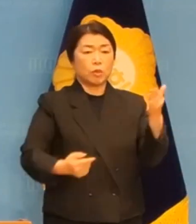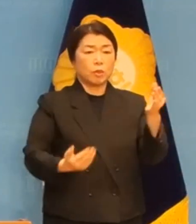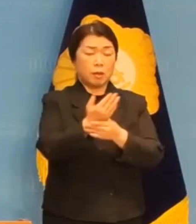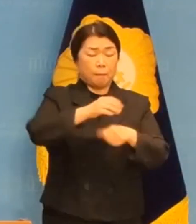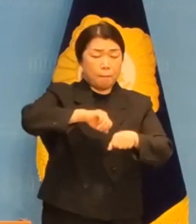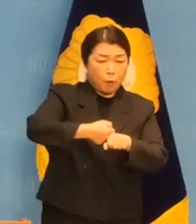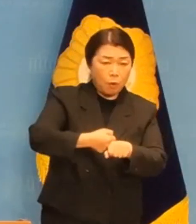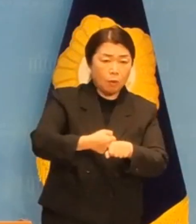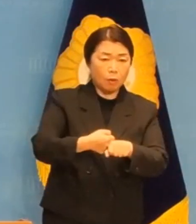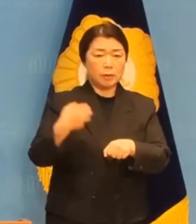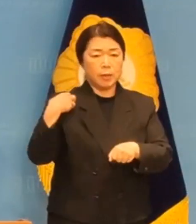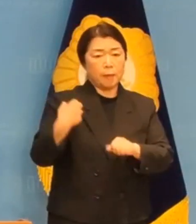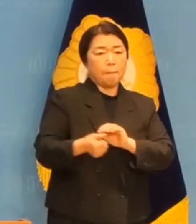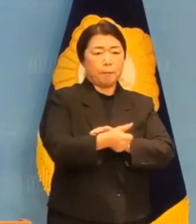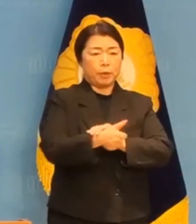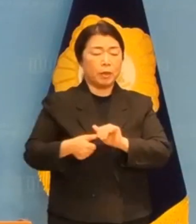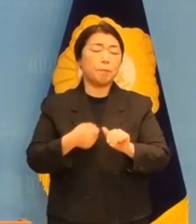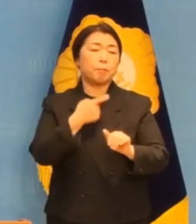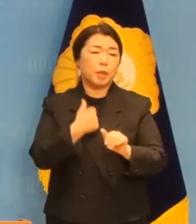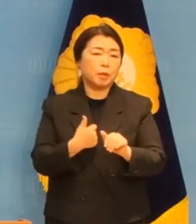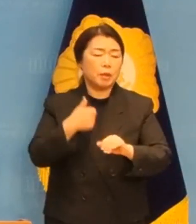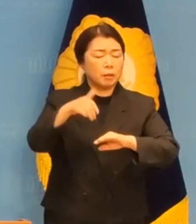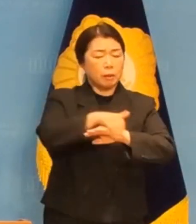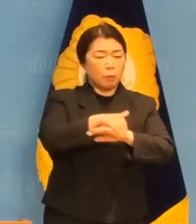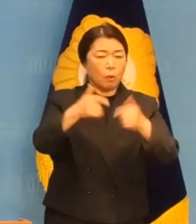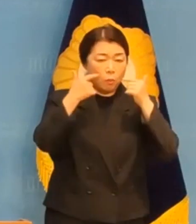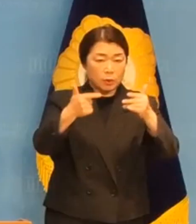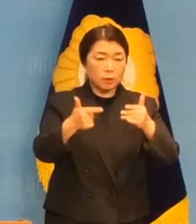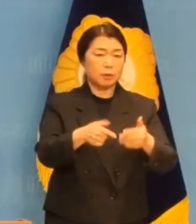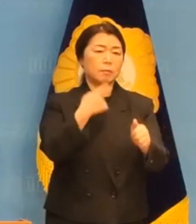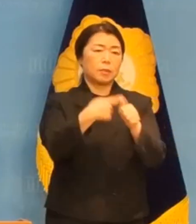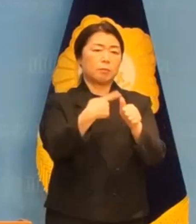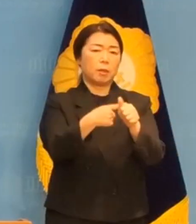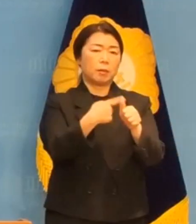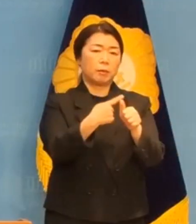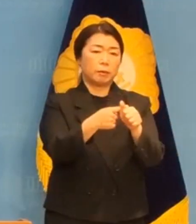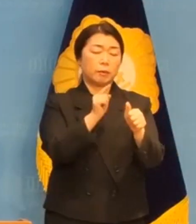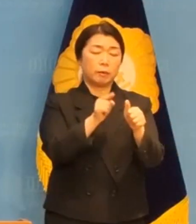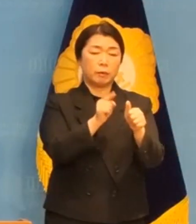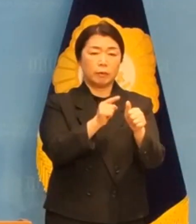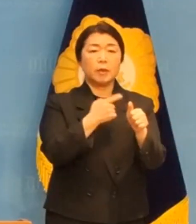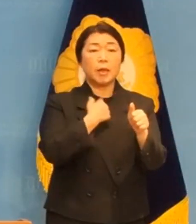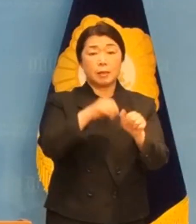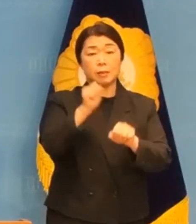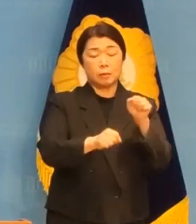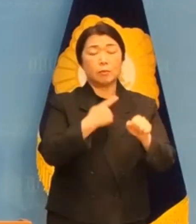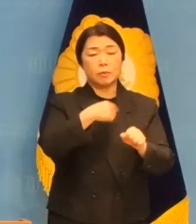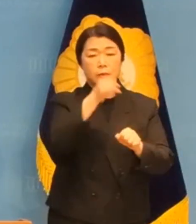법적 책임을 피해가려는 의도가 명백하다는 비판을 받았습니다.